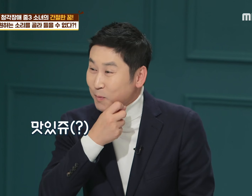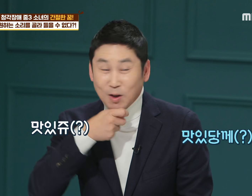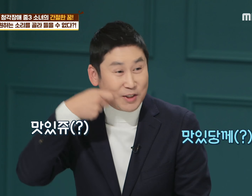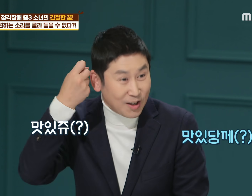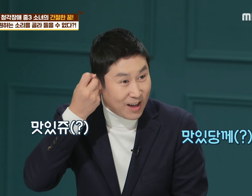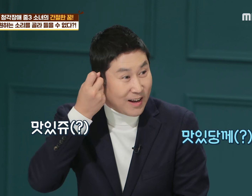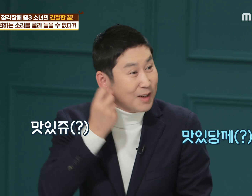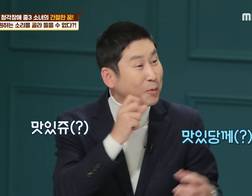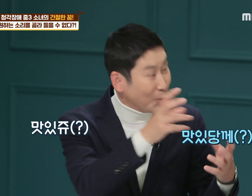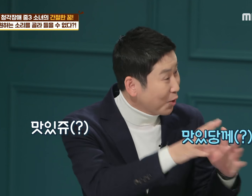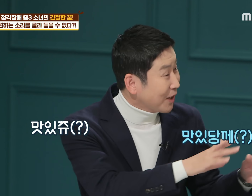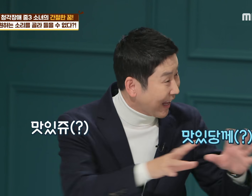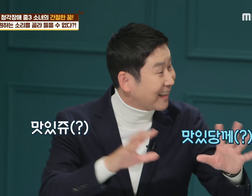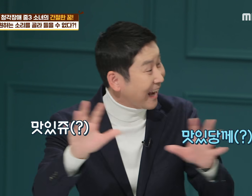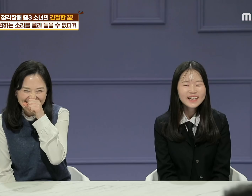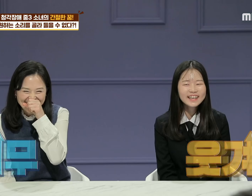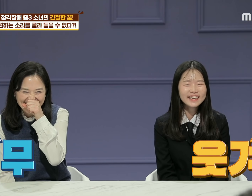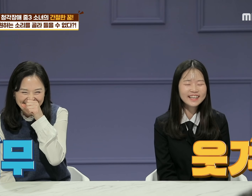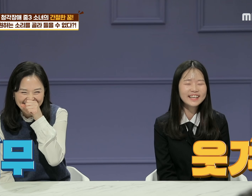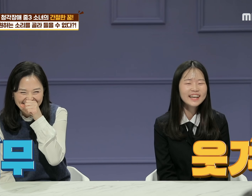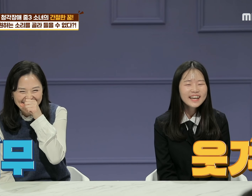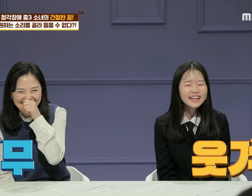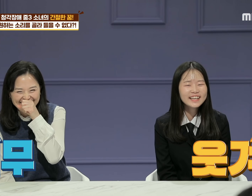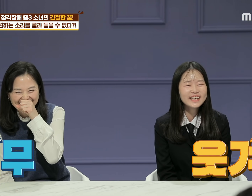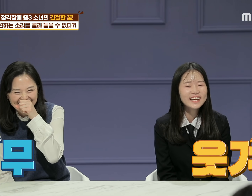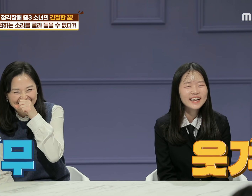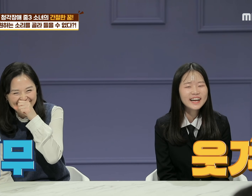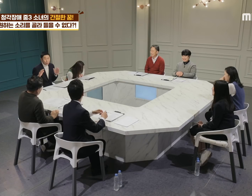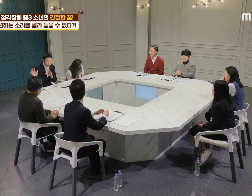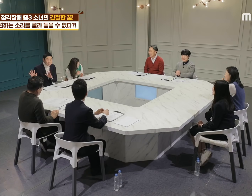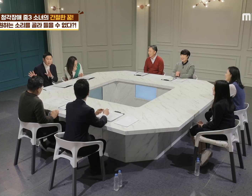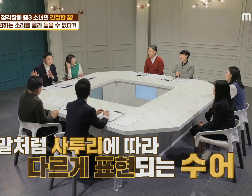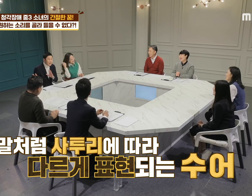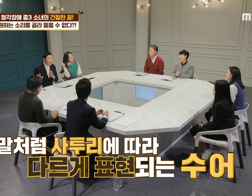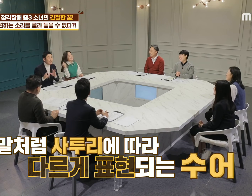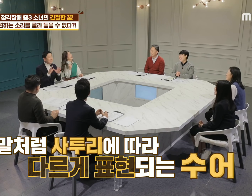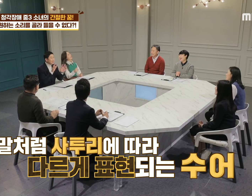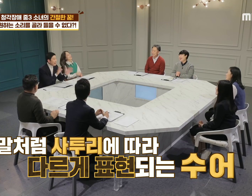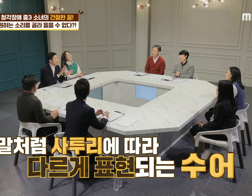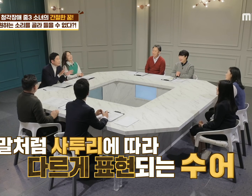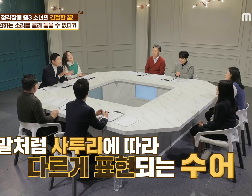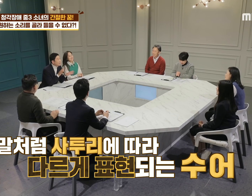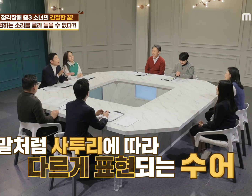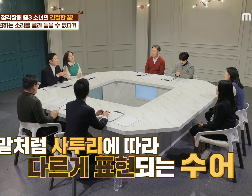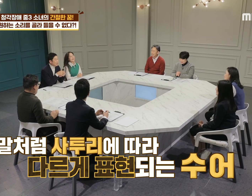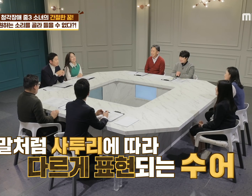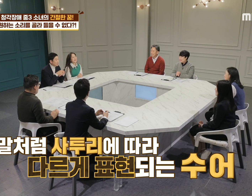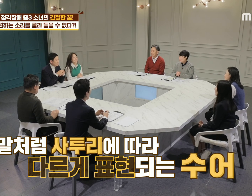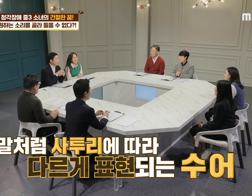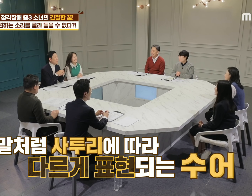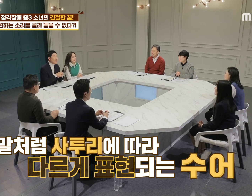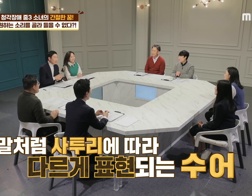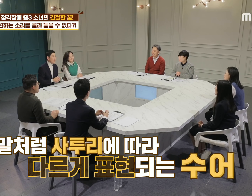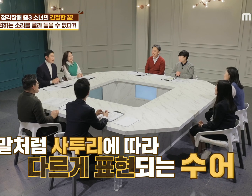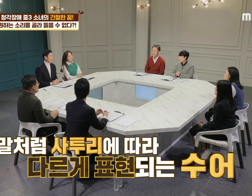맛있게? 이런 게 다 다른 거예요. 뭔가 모르겠는데 다른 게 있다고 하더라고요. 야, 참